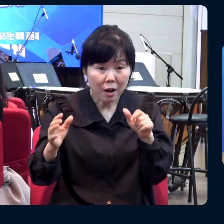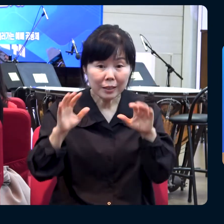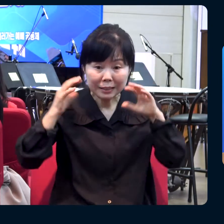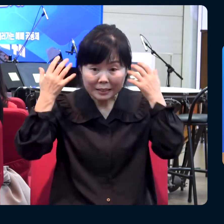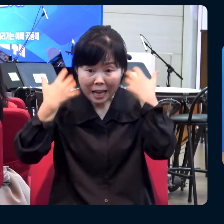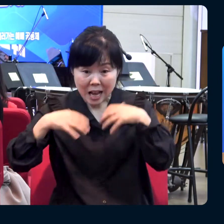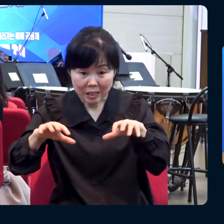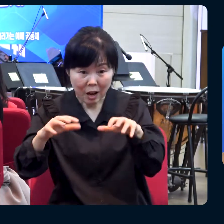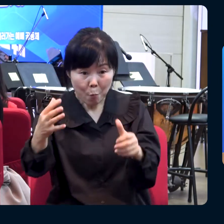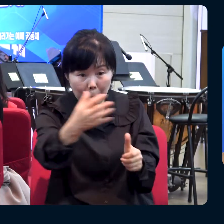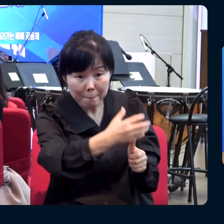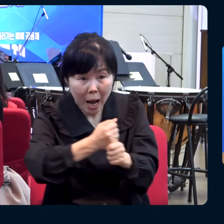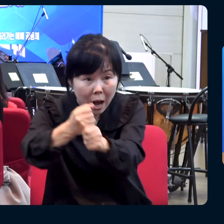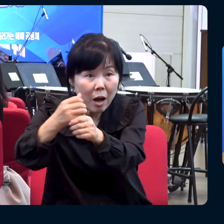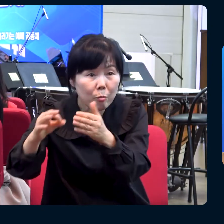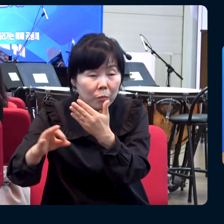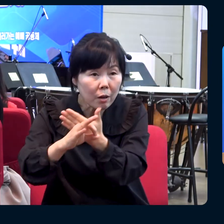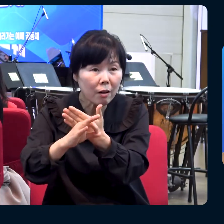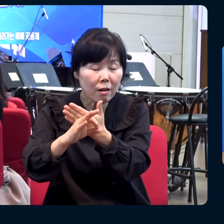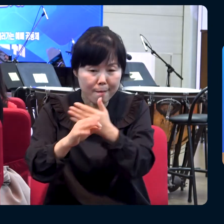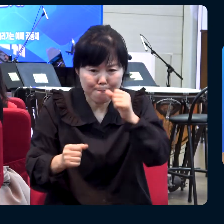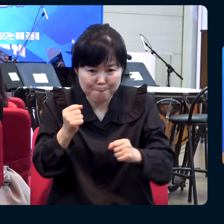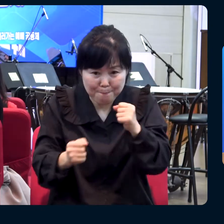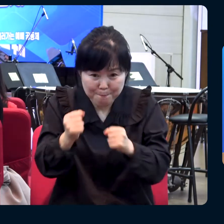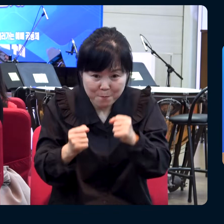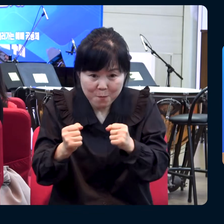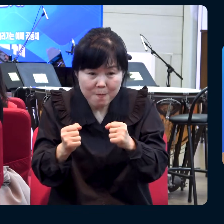쫓아가서 때려 눕히고 양을 뺏어왔다고 이해합니다.